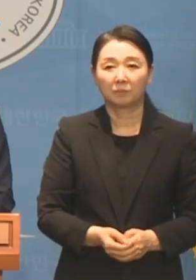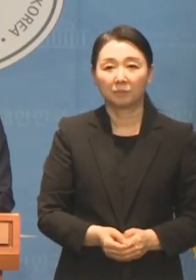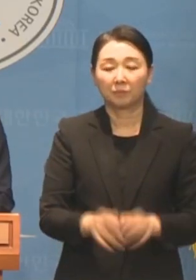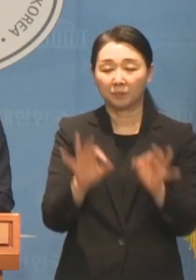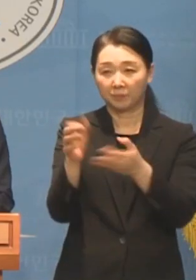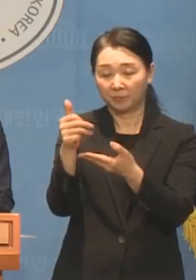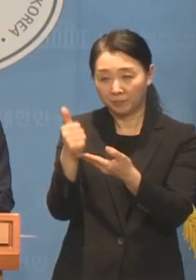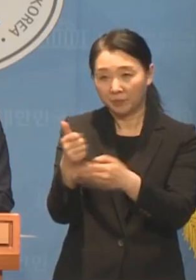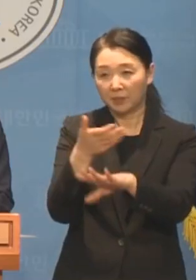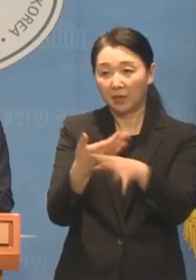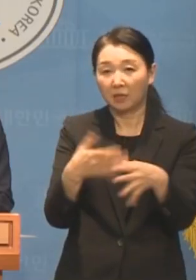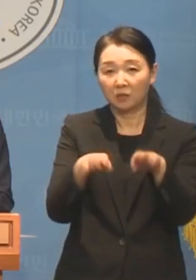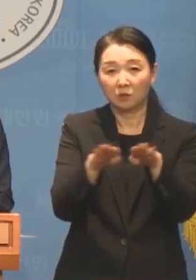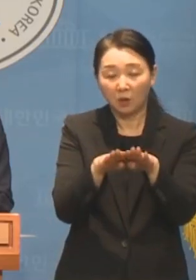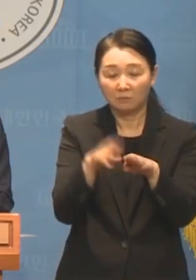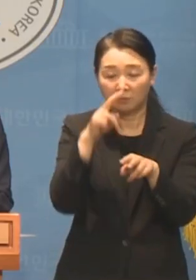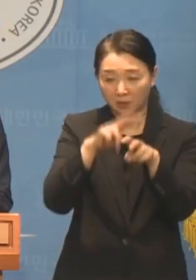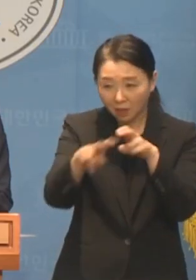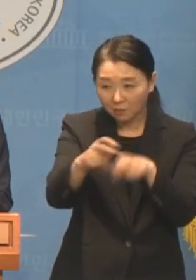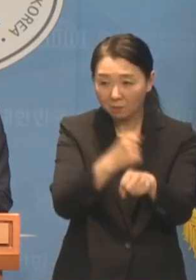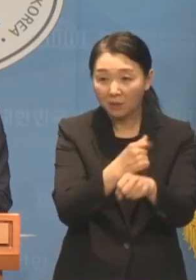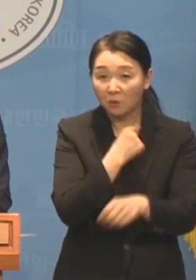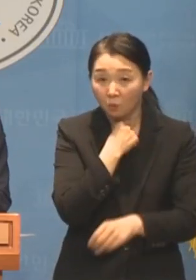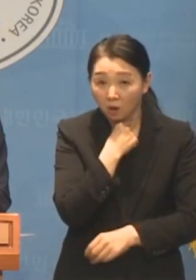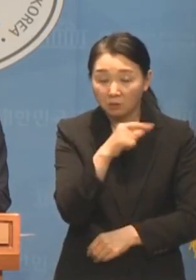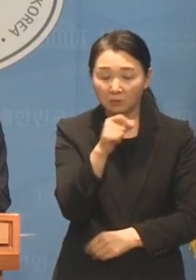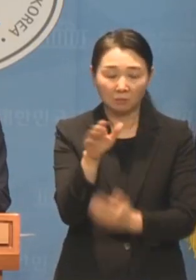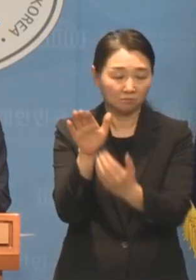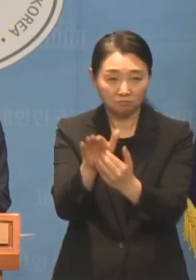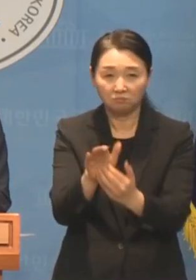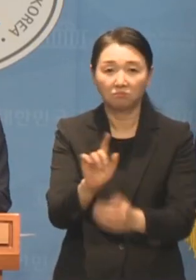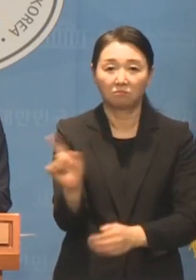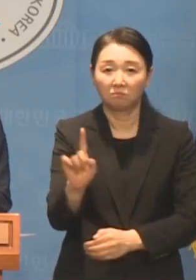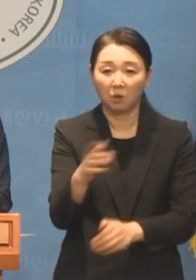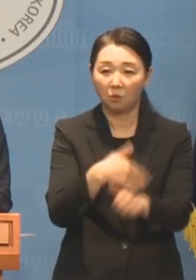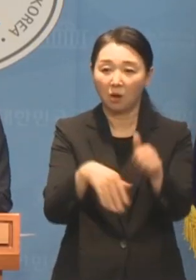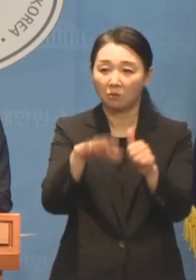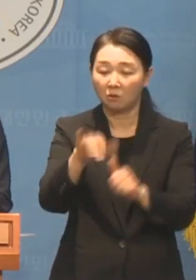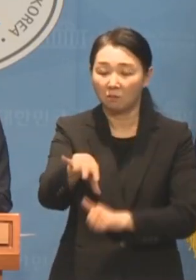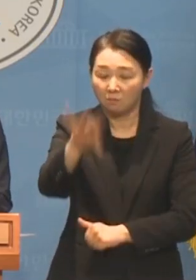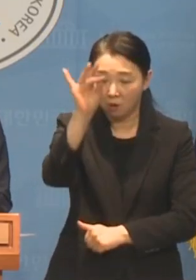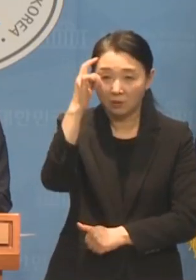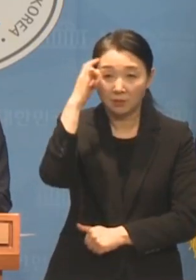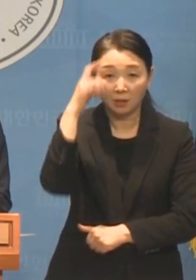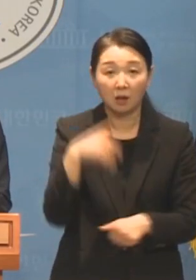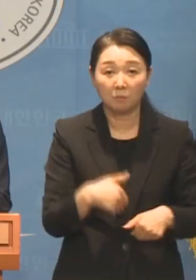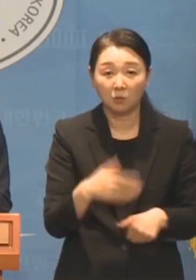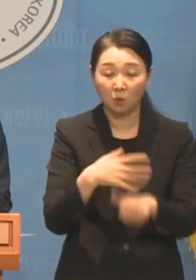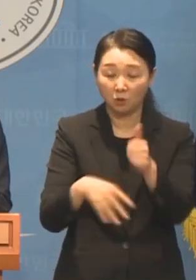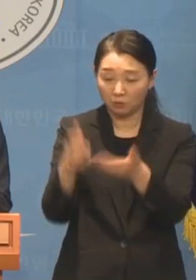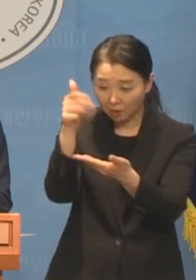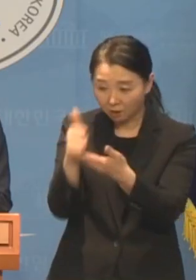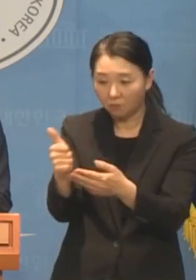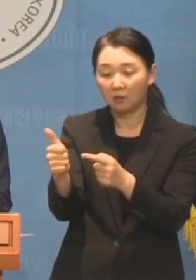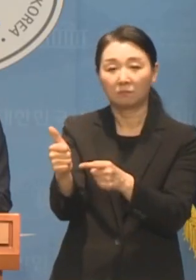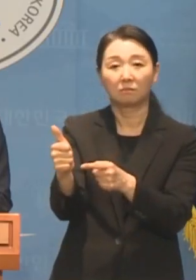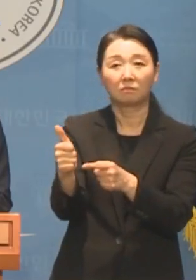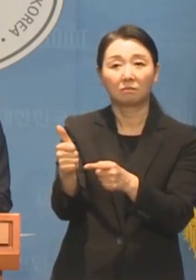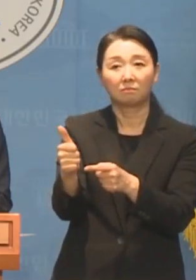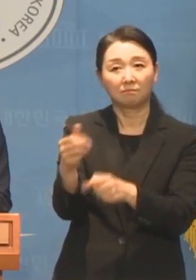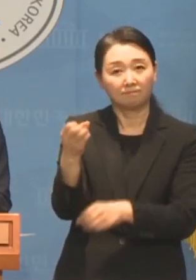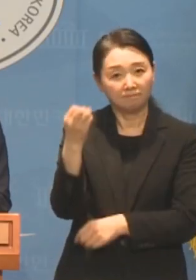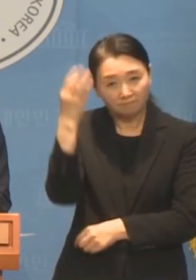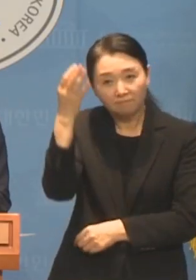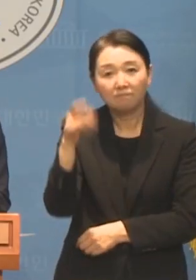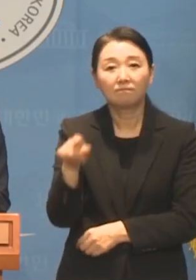장관은 다른 기관에서 케이블카를 시도하더라도 이를 저지하고 환경을 최우선으로 내세워야 하는 환경부 장관임을 망각한